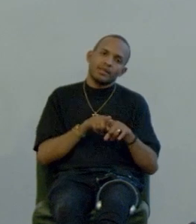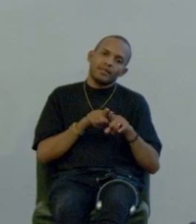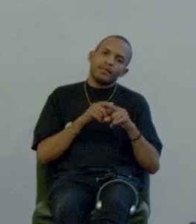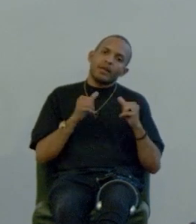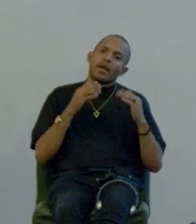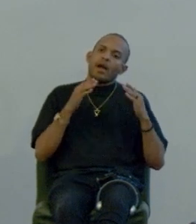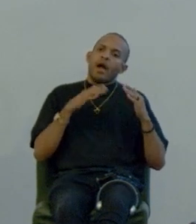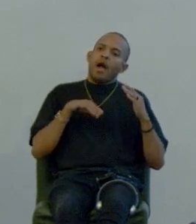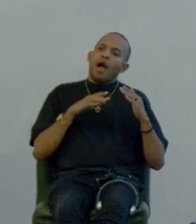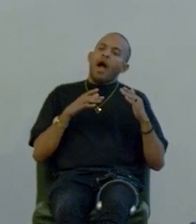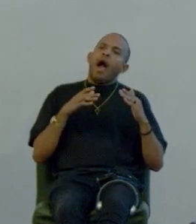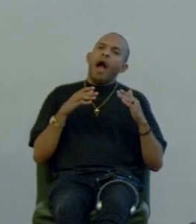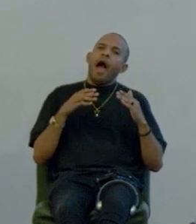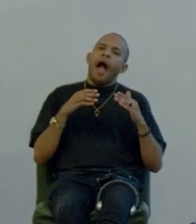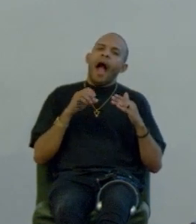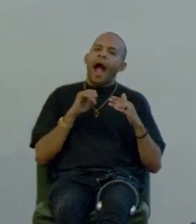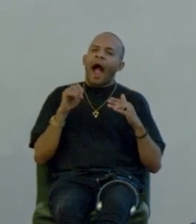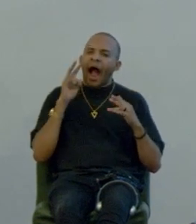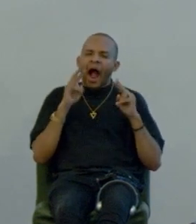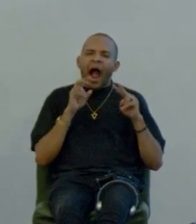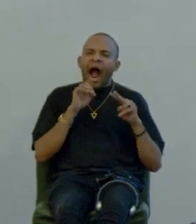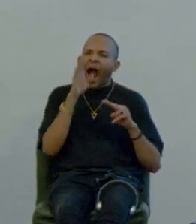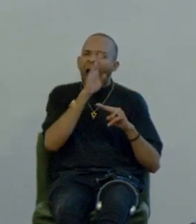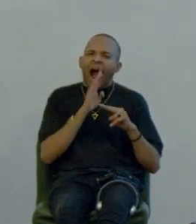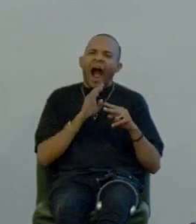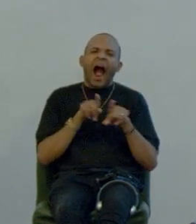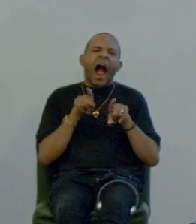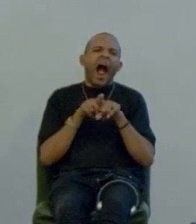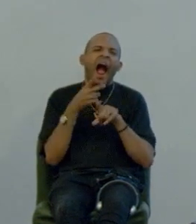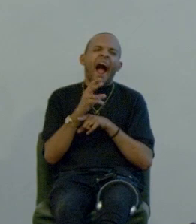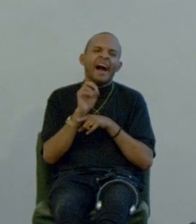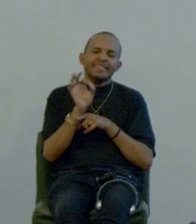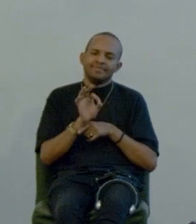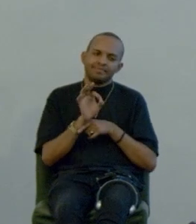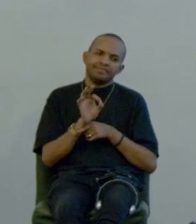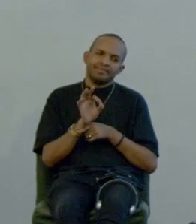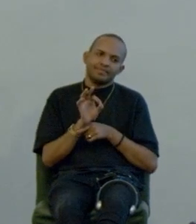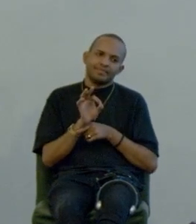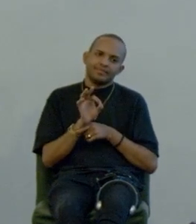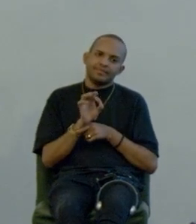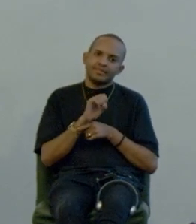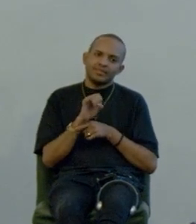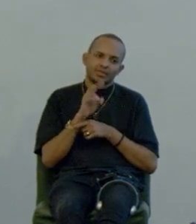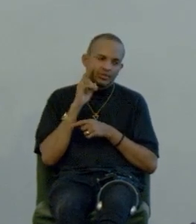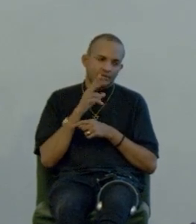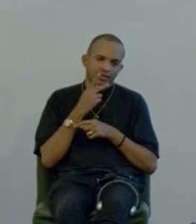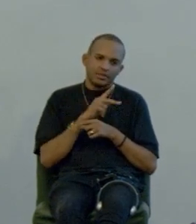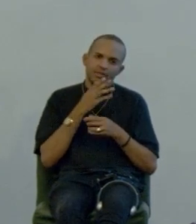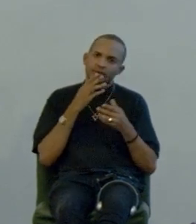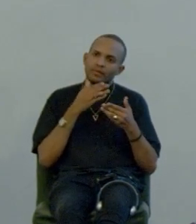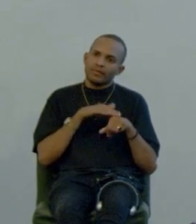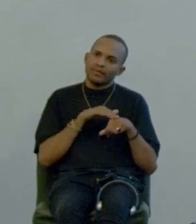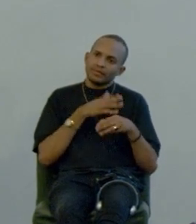Alto Orinoco e as Guianas. Se a gente olhar só para o Brasil, a gente perdeu quase 20% da floresta. E se a gente olhar para essa floresta que foi